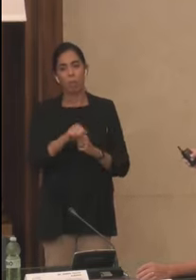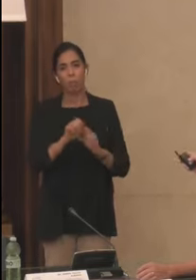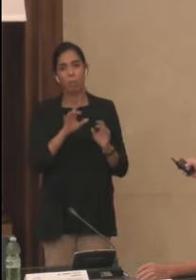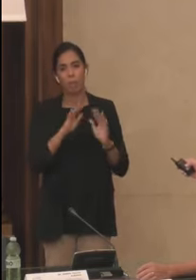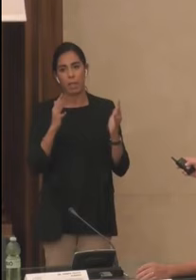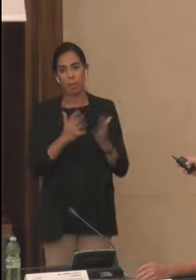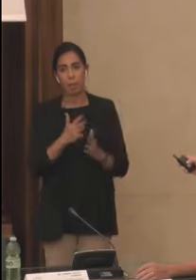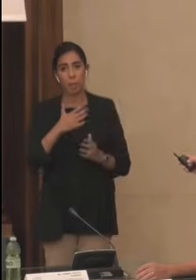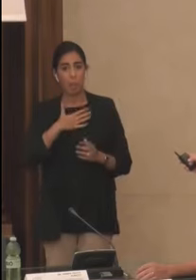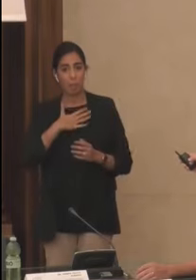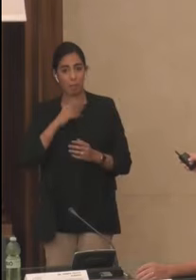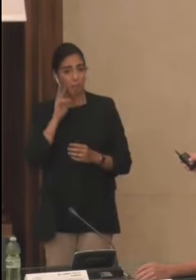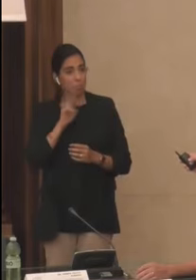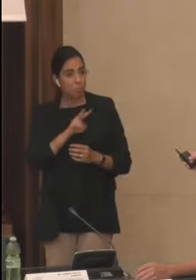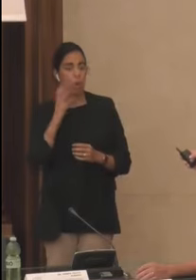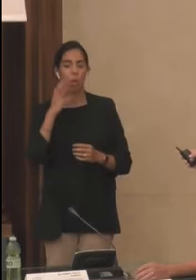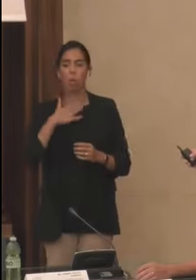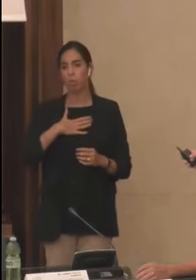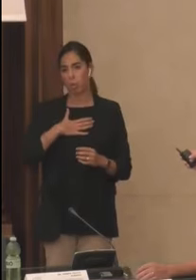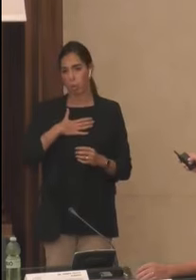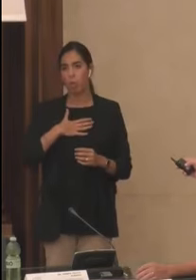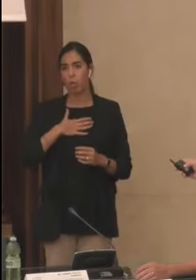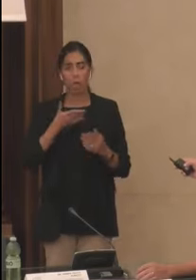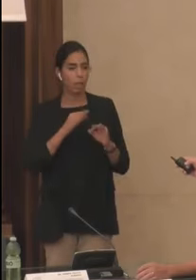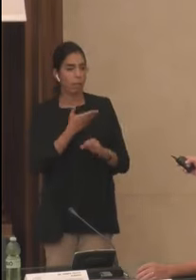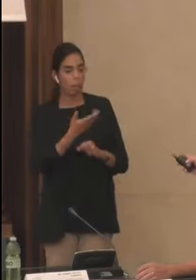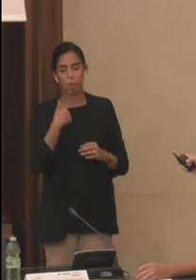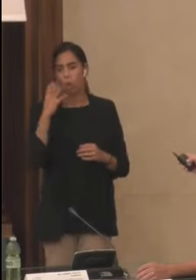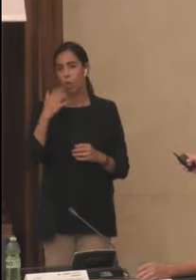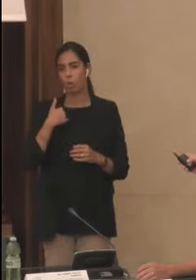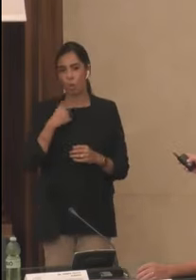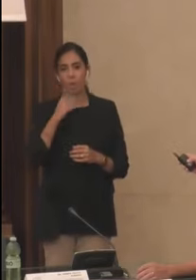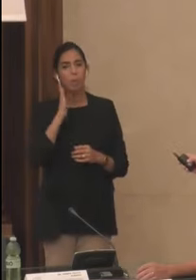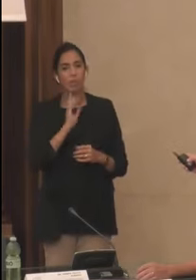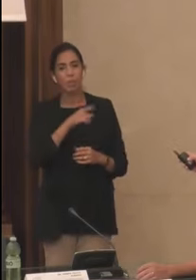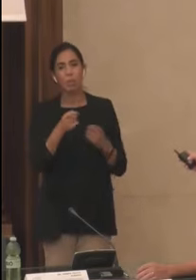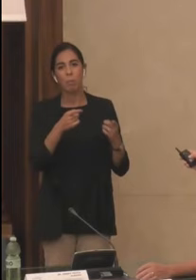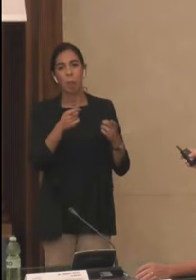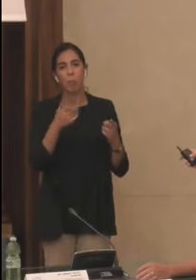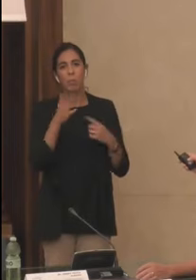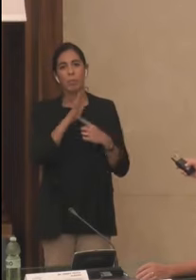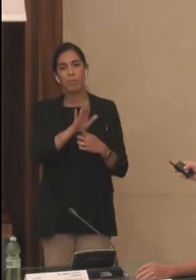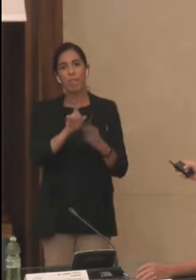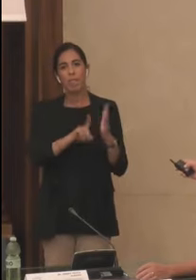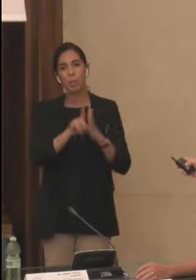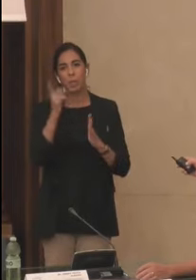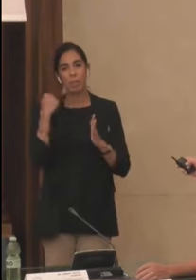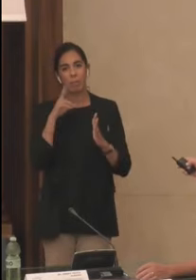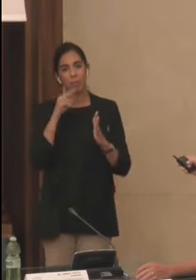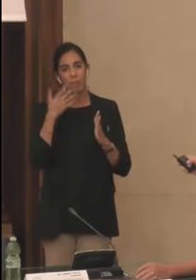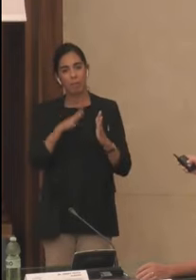por favor cuando vaya a presentar los resultados que mencionó y que impactaron generalmente. Pues quería estar ahí